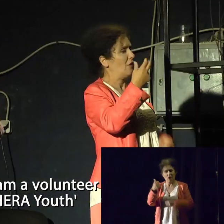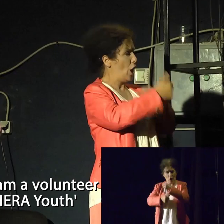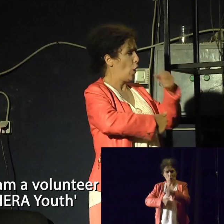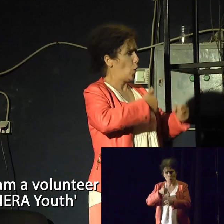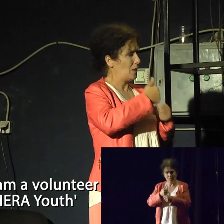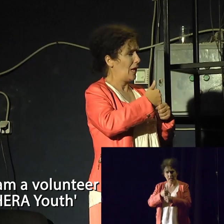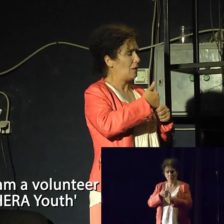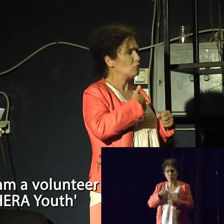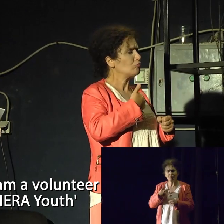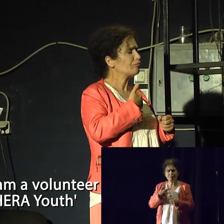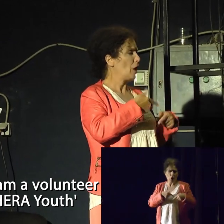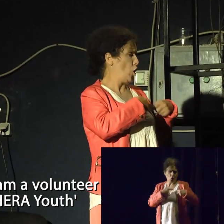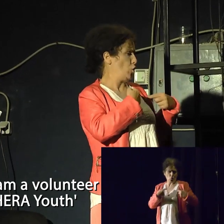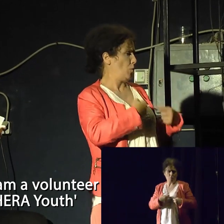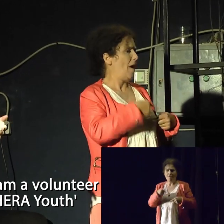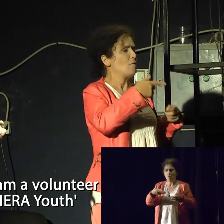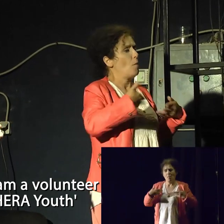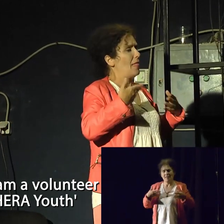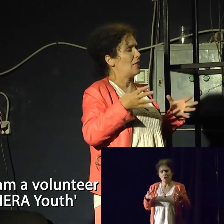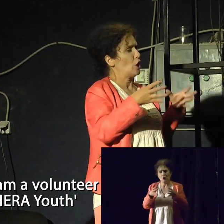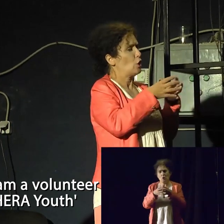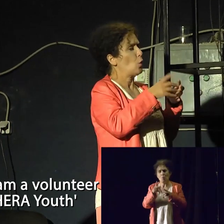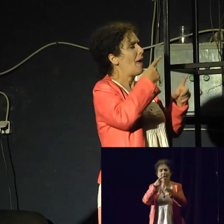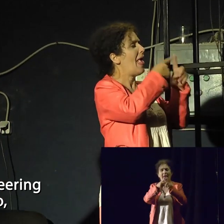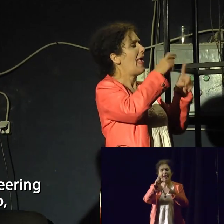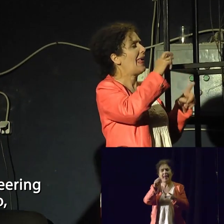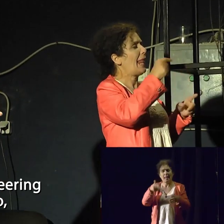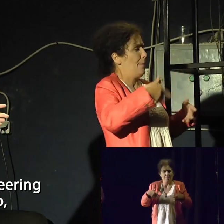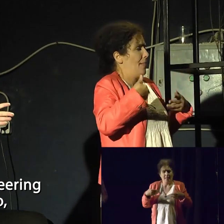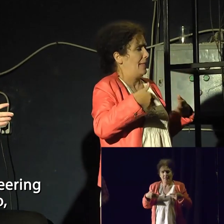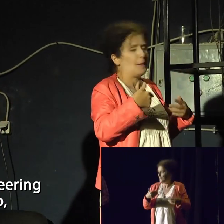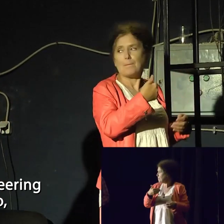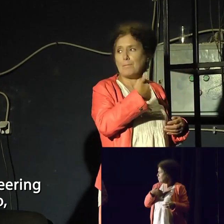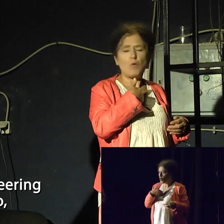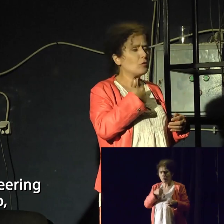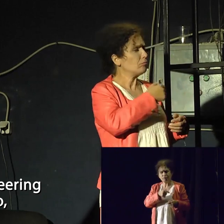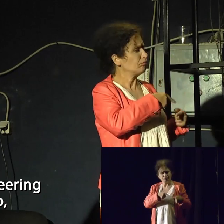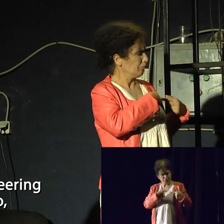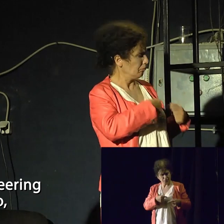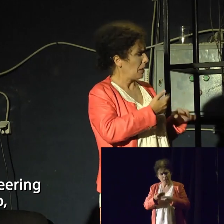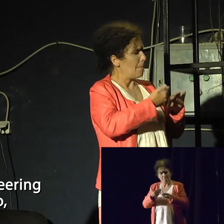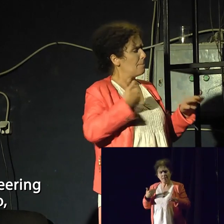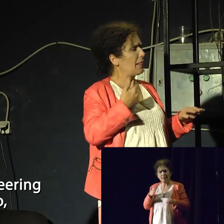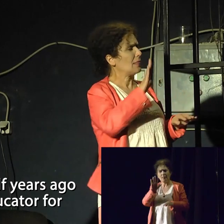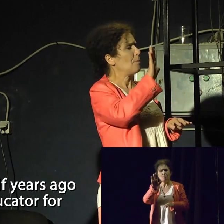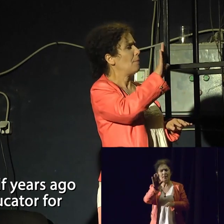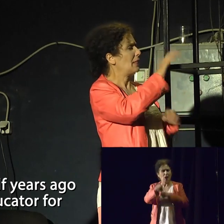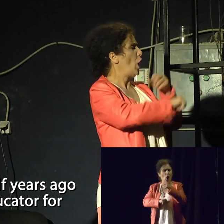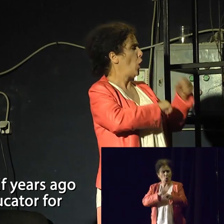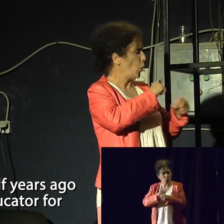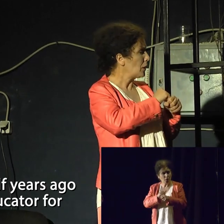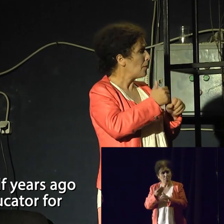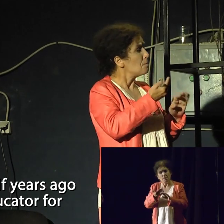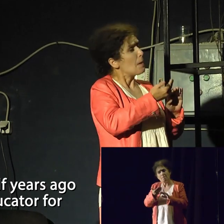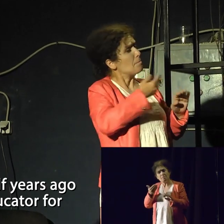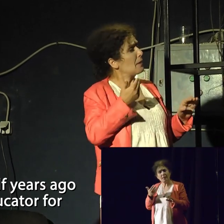години и сум волонтер во младинската група Хера Млади. Моето волонтирање го започнав пред 5 години, а од